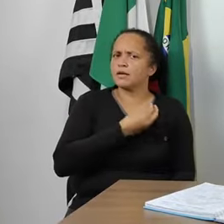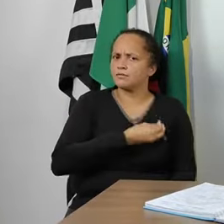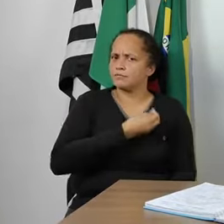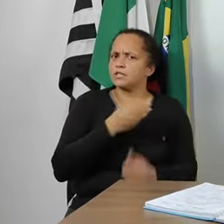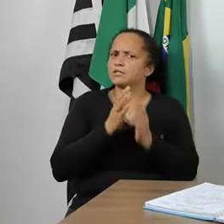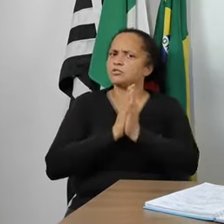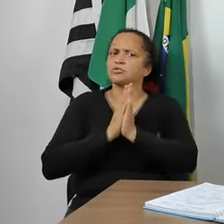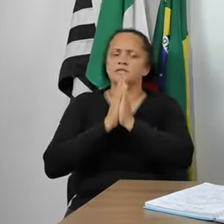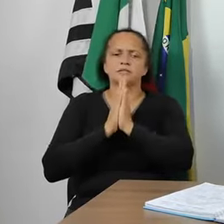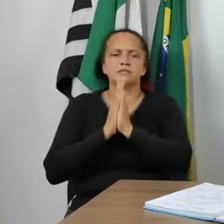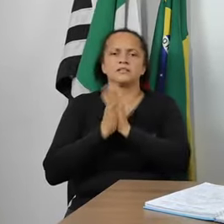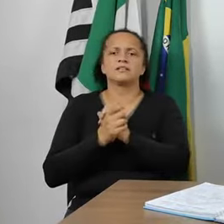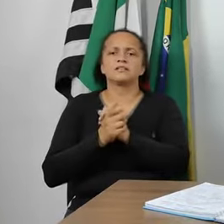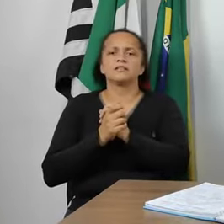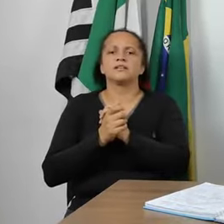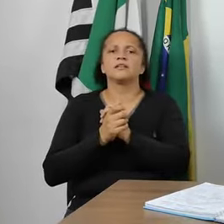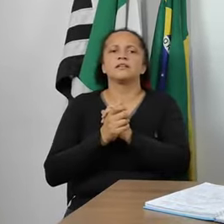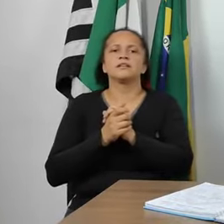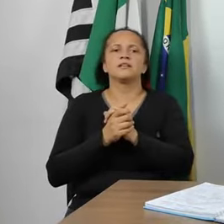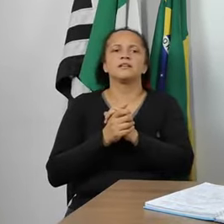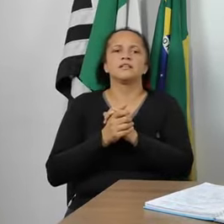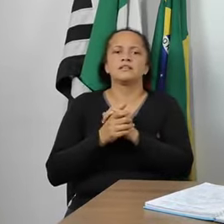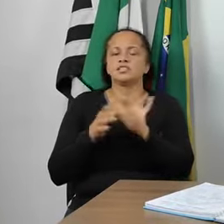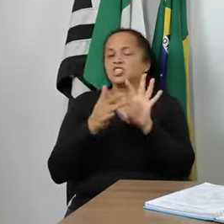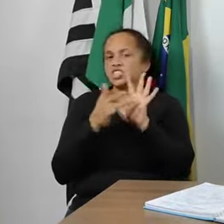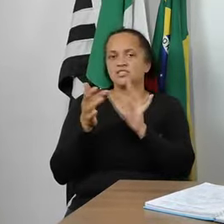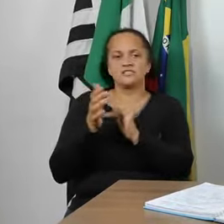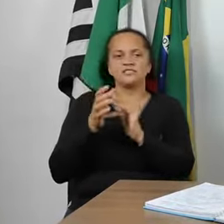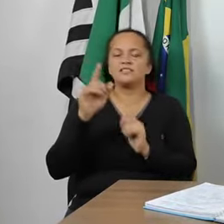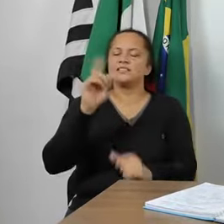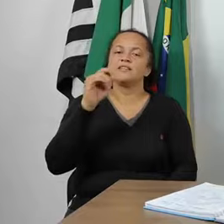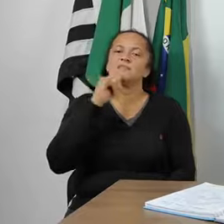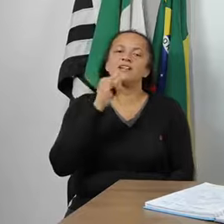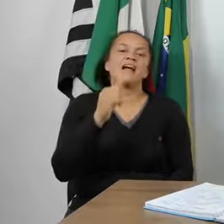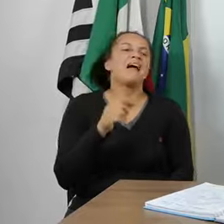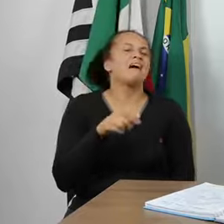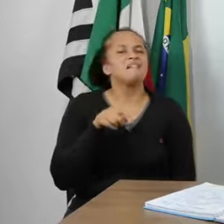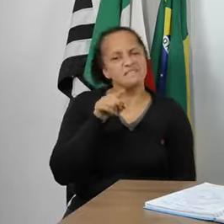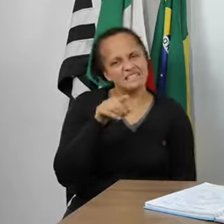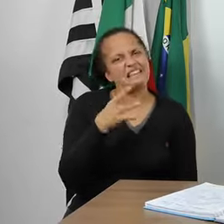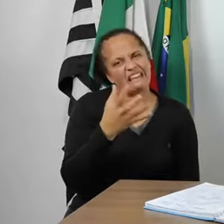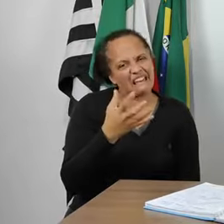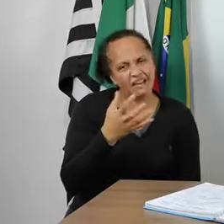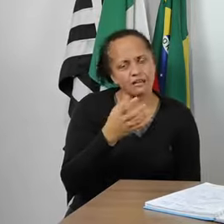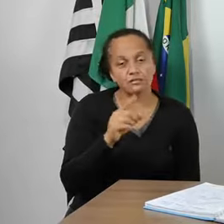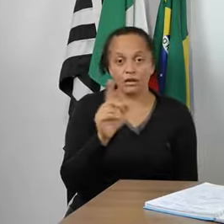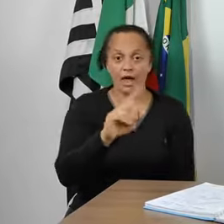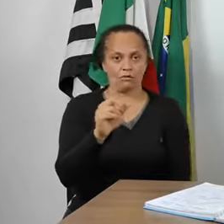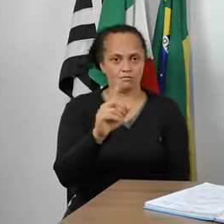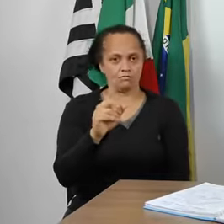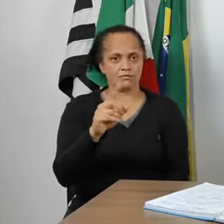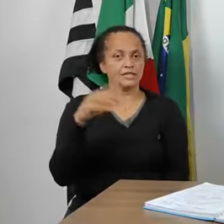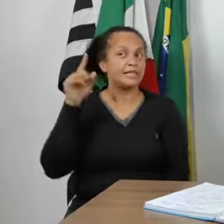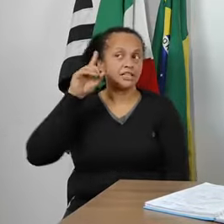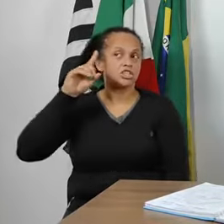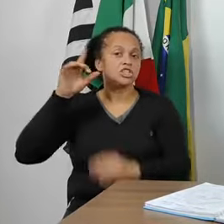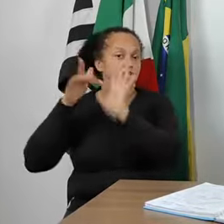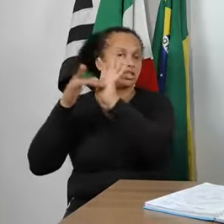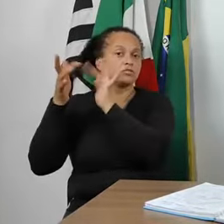uma sugestão. Se quiserdes orar, não. Quando vocês orarem, quando